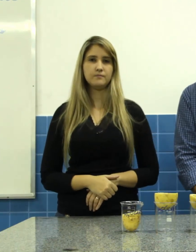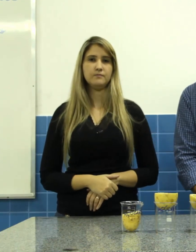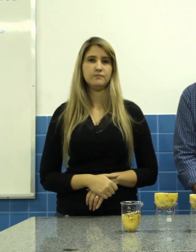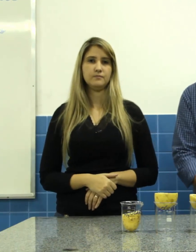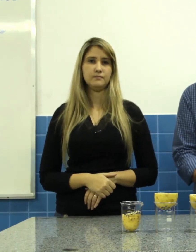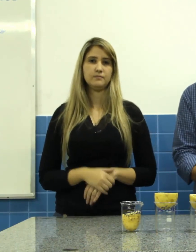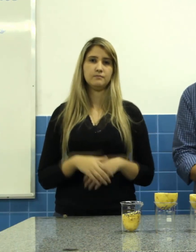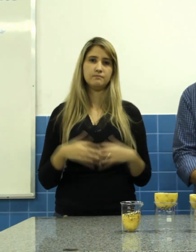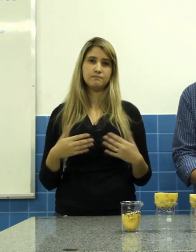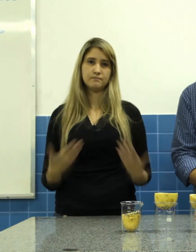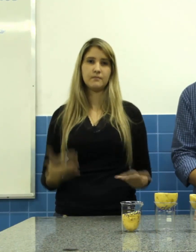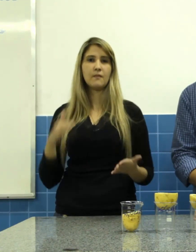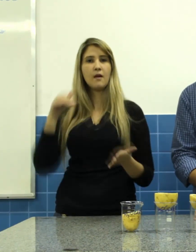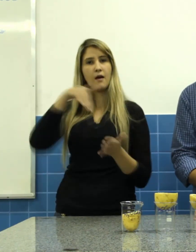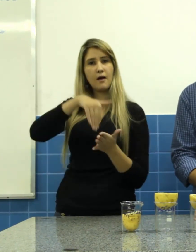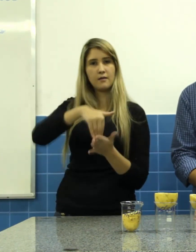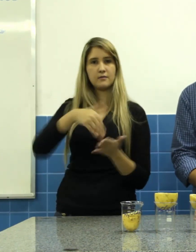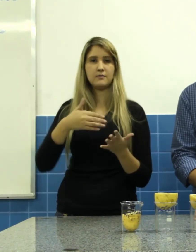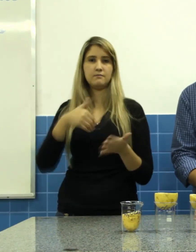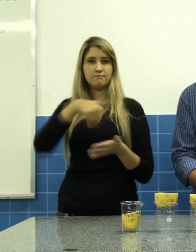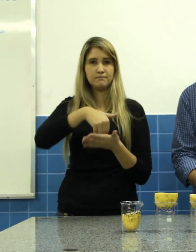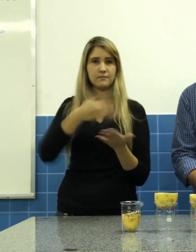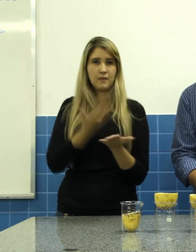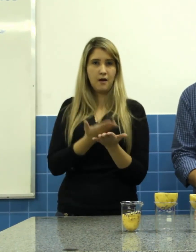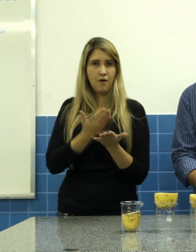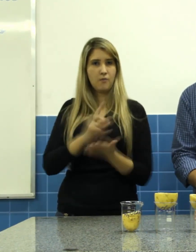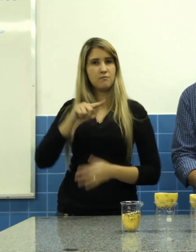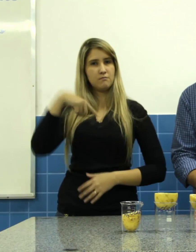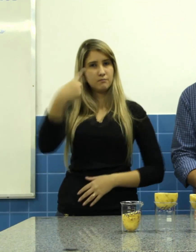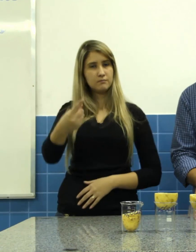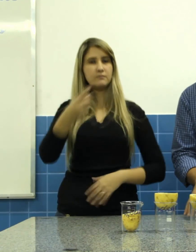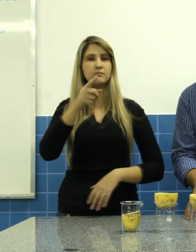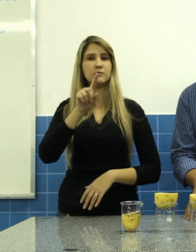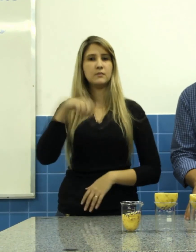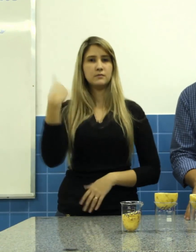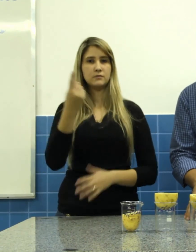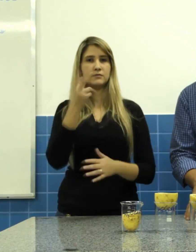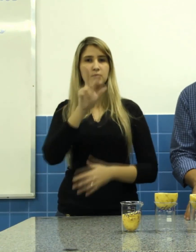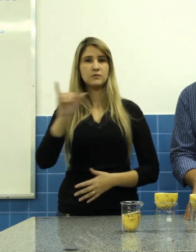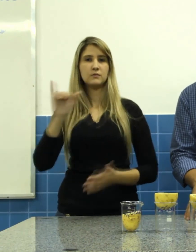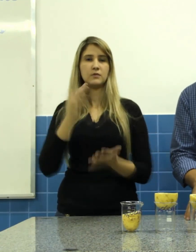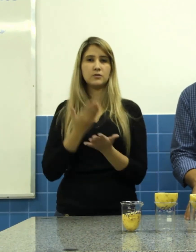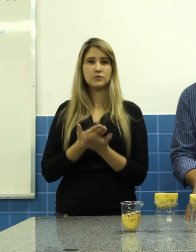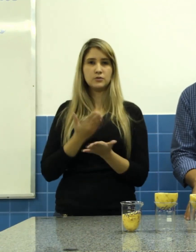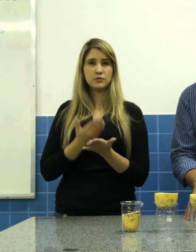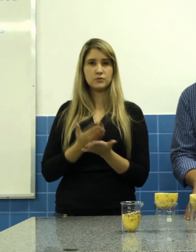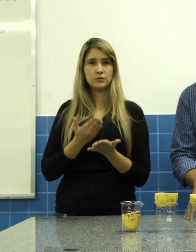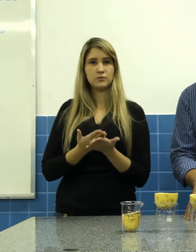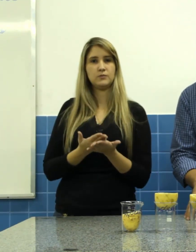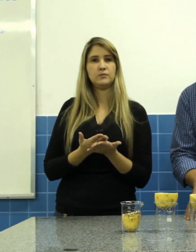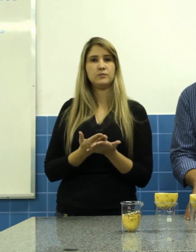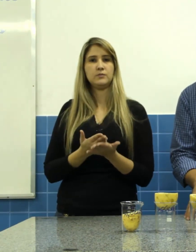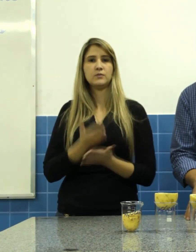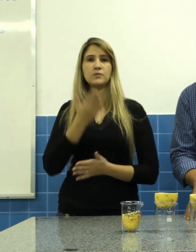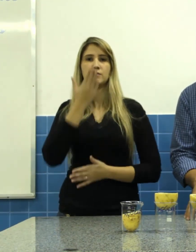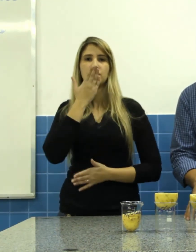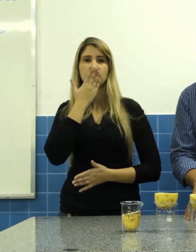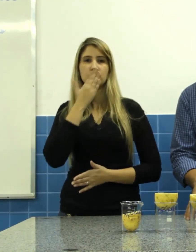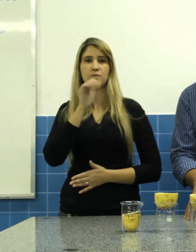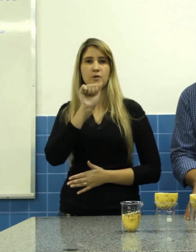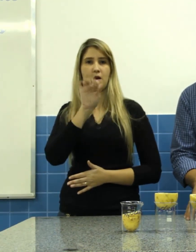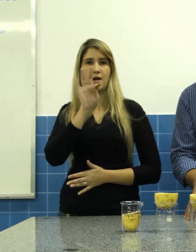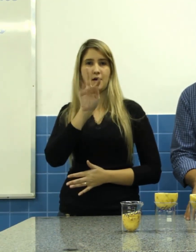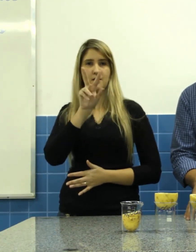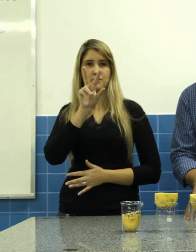Então, até a próxima aula, onde nós iremos estudar transporte ativo.